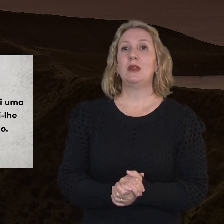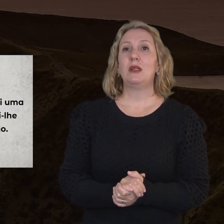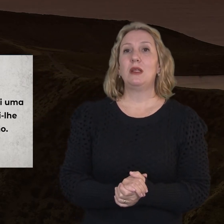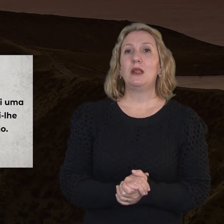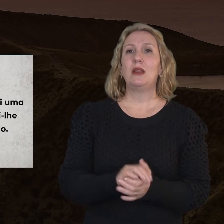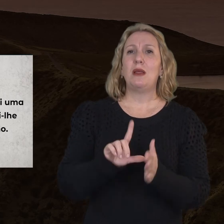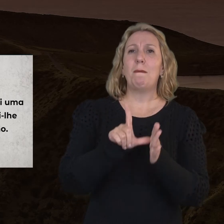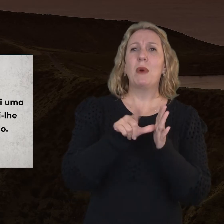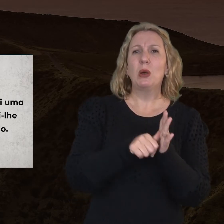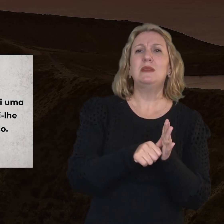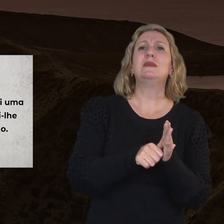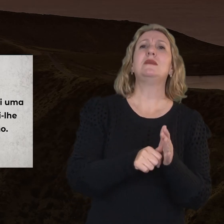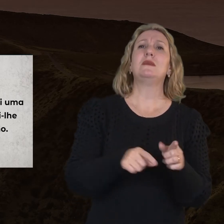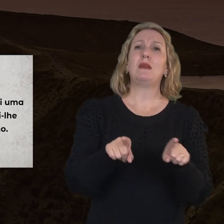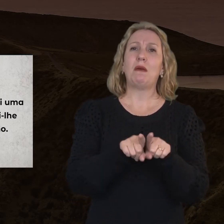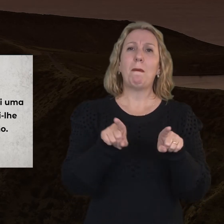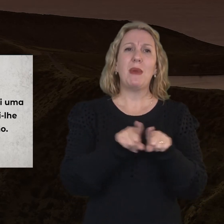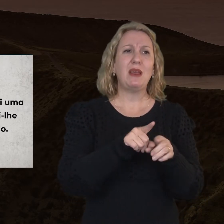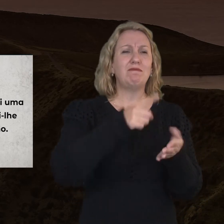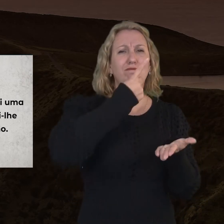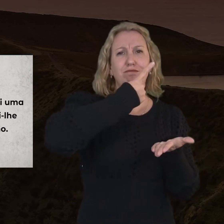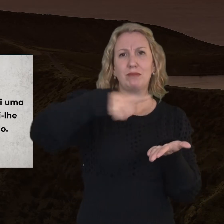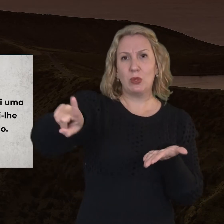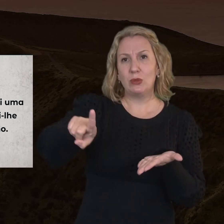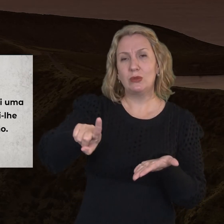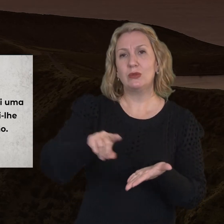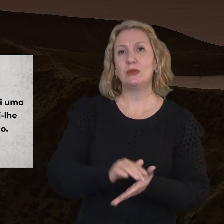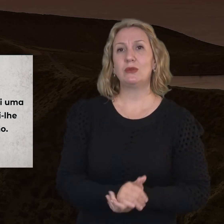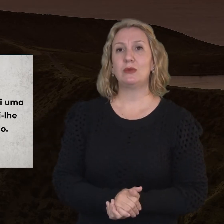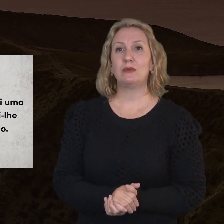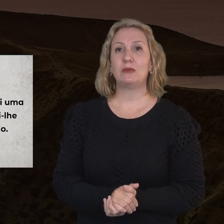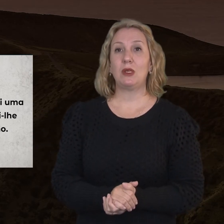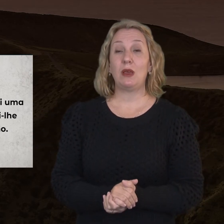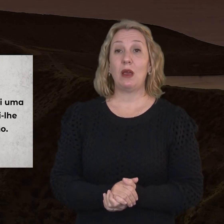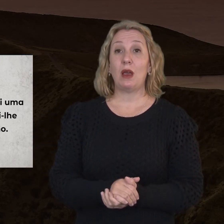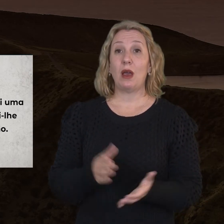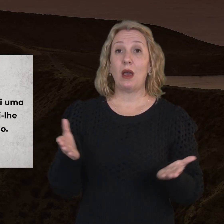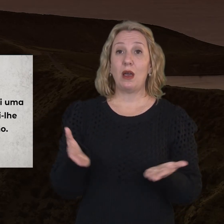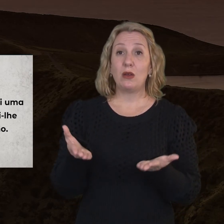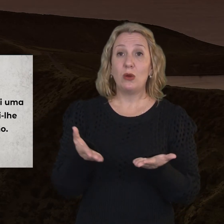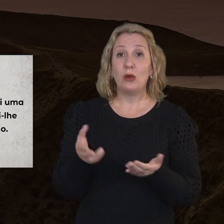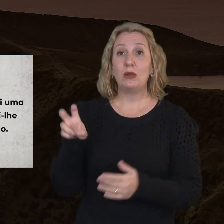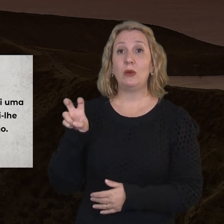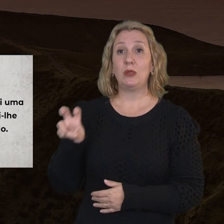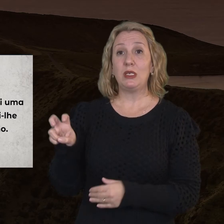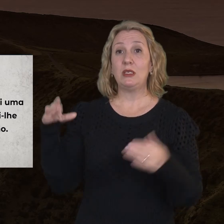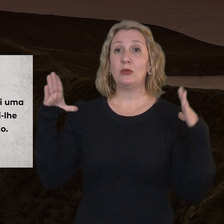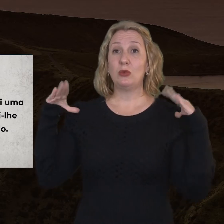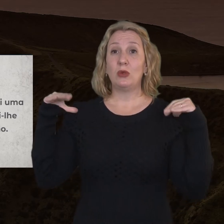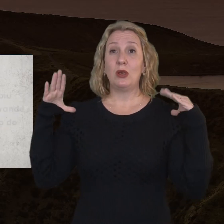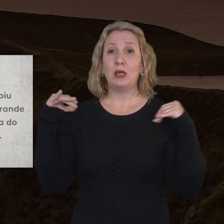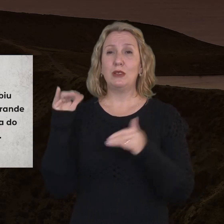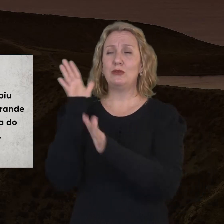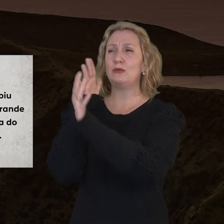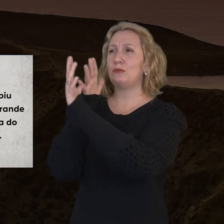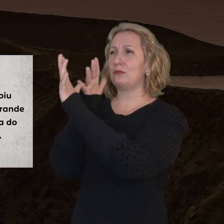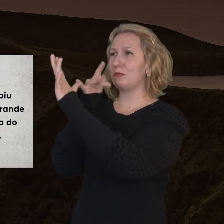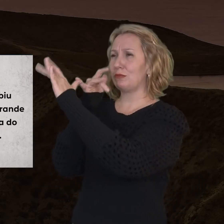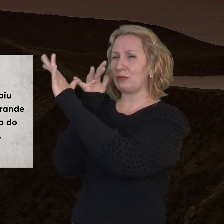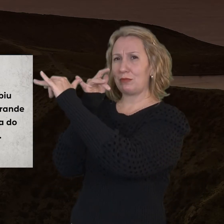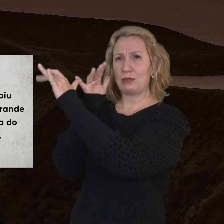foi expulso dos céus foi lançada para terra e aqui também o quinto anjo tocou a trombeta e vi uma estrela caída do céu na terra